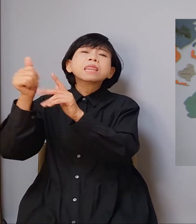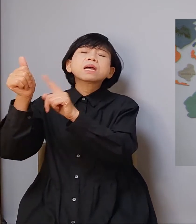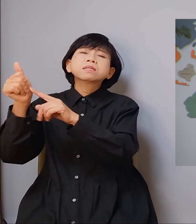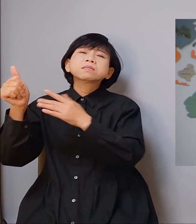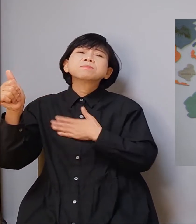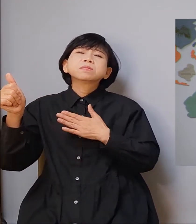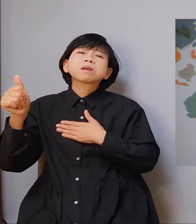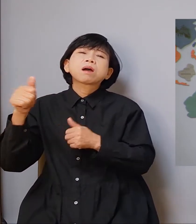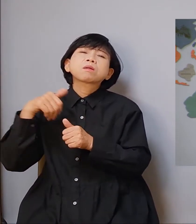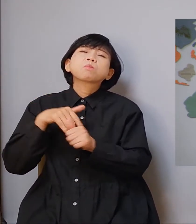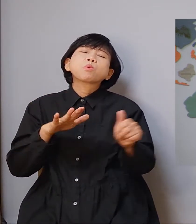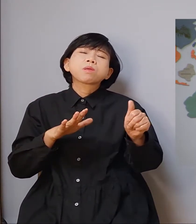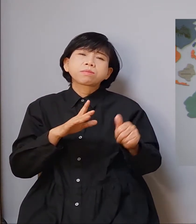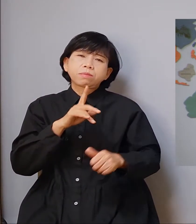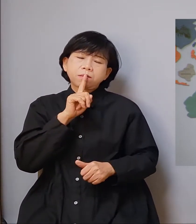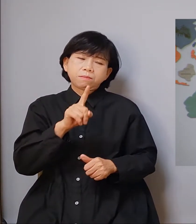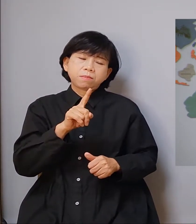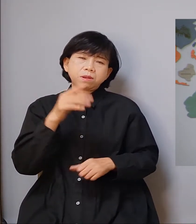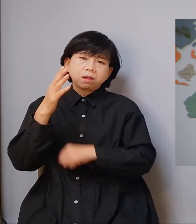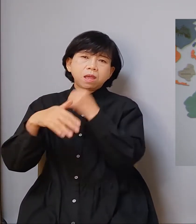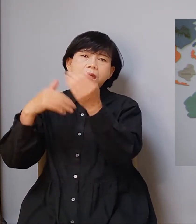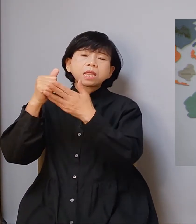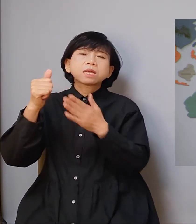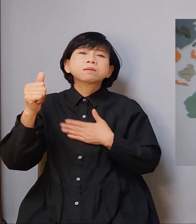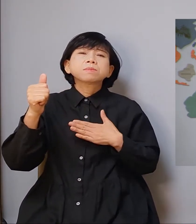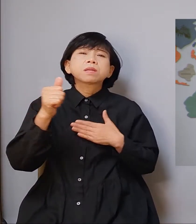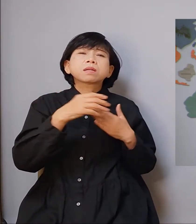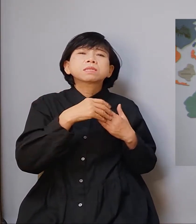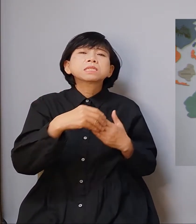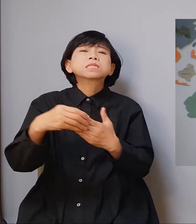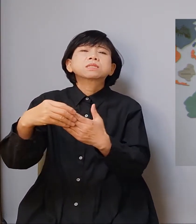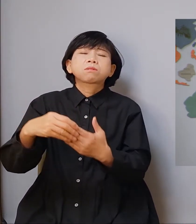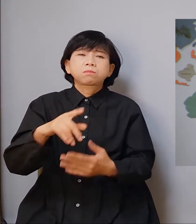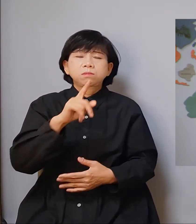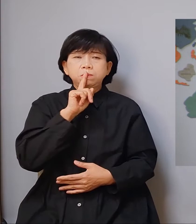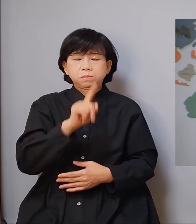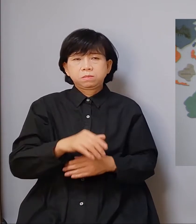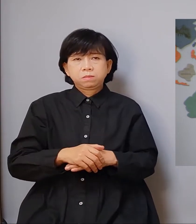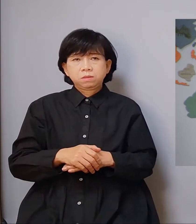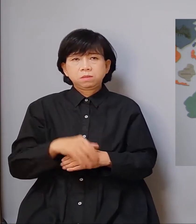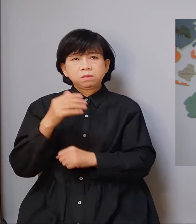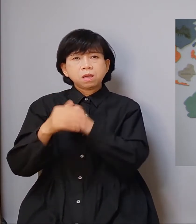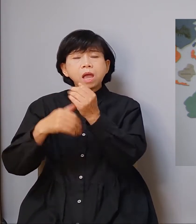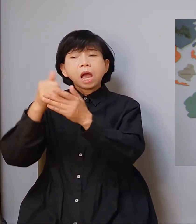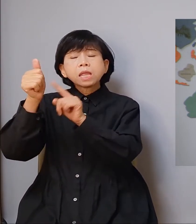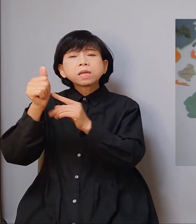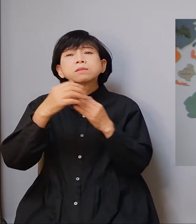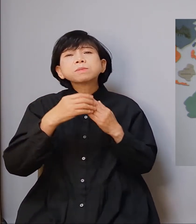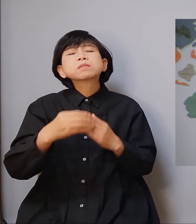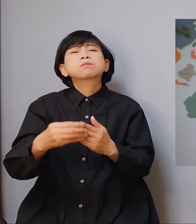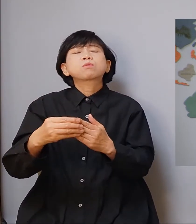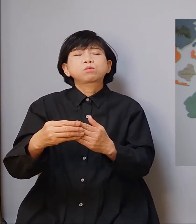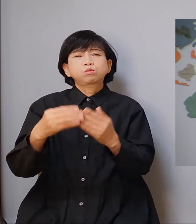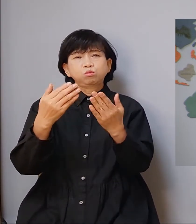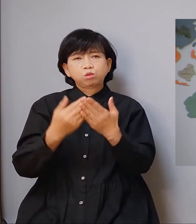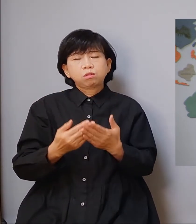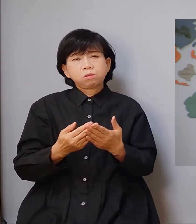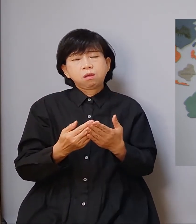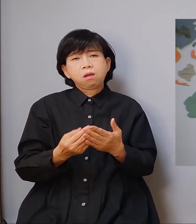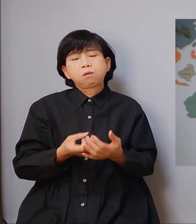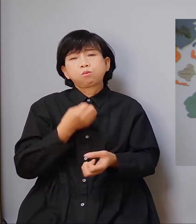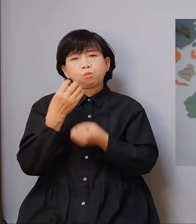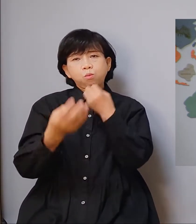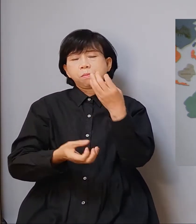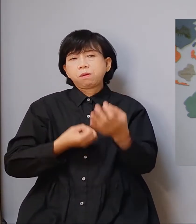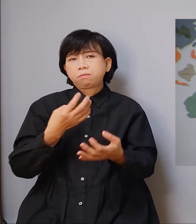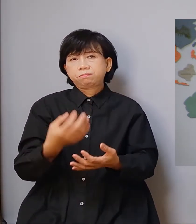이곳으로 이끄셨다 라고 말합니다. 하나님께서 이끄셨다 라고 말을 하는